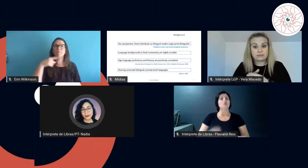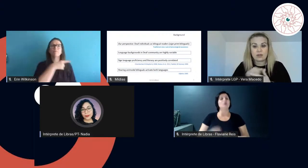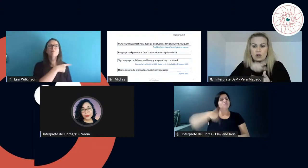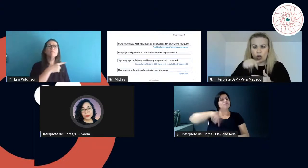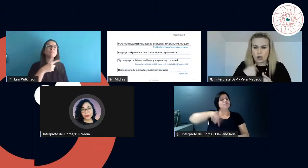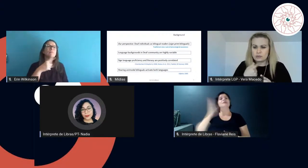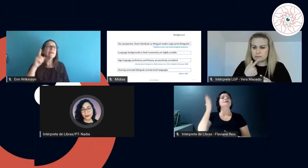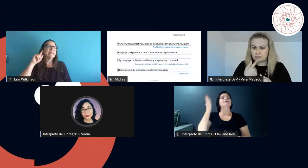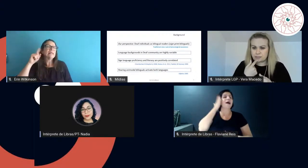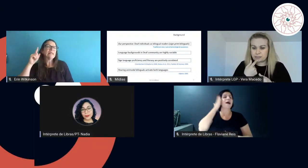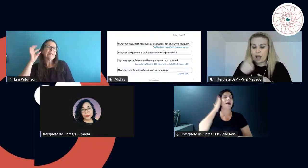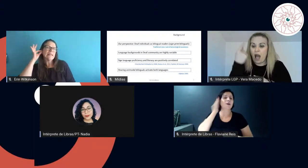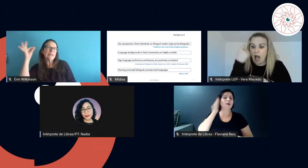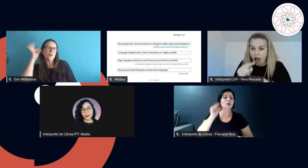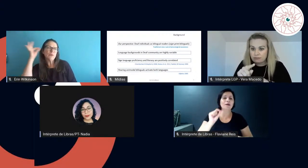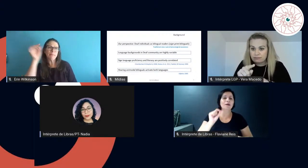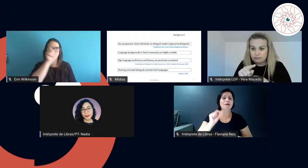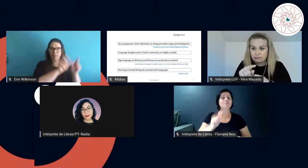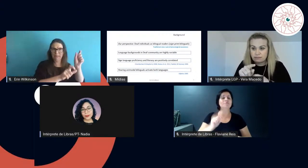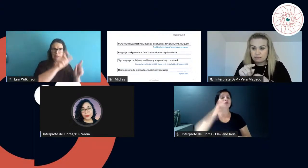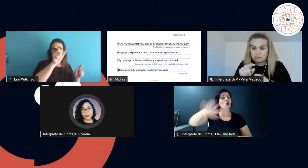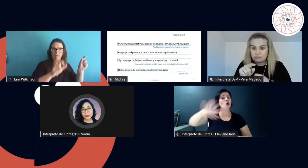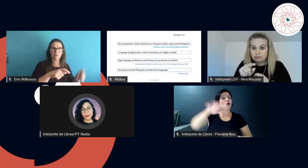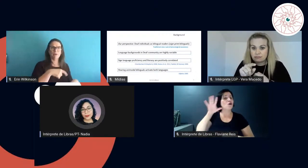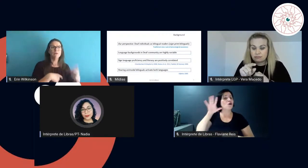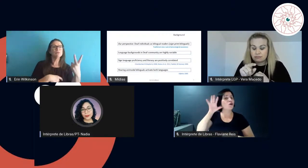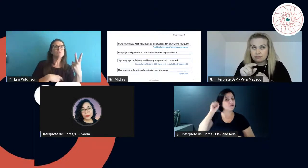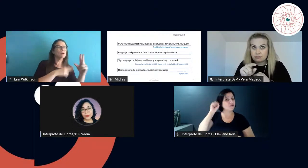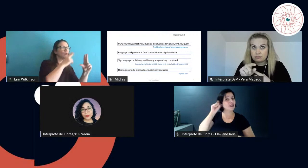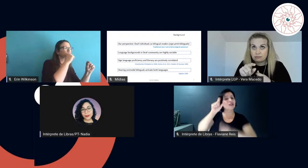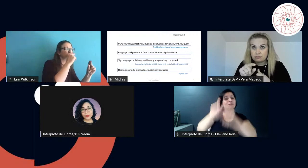Nós percebemos que há